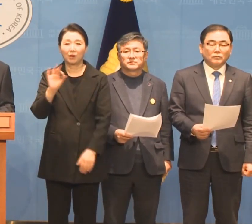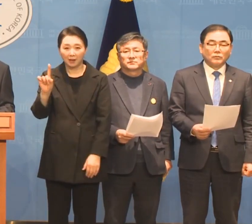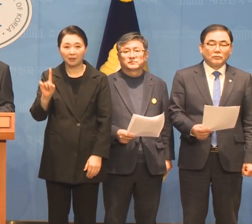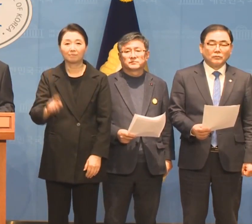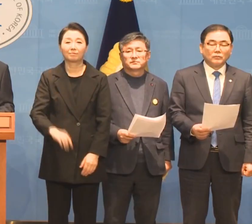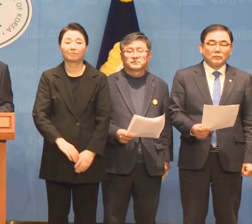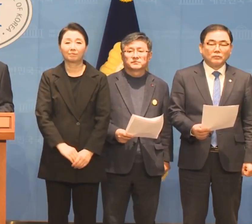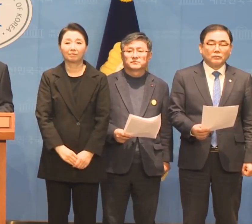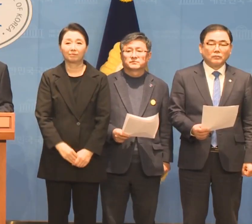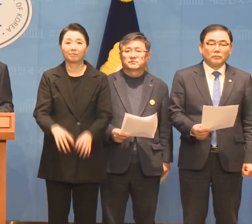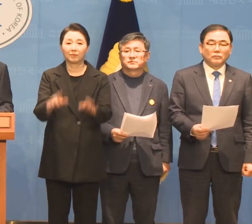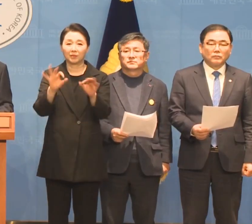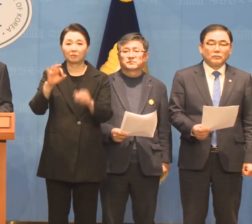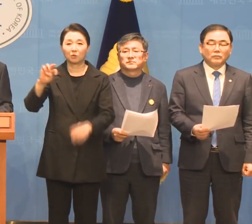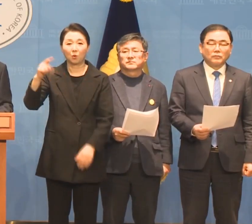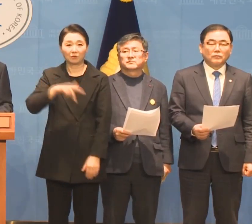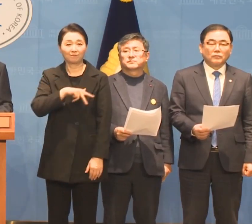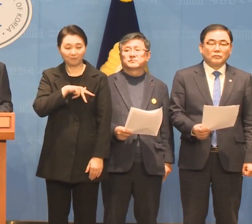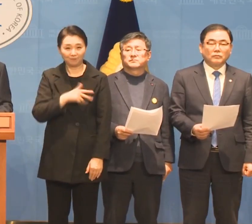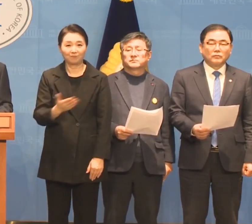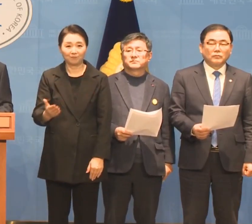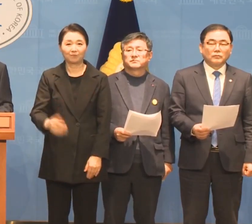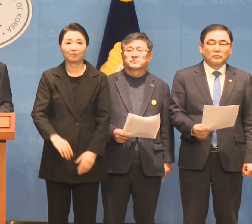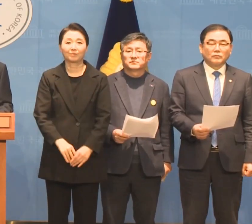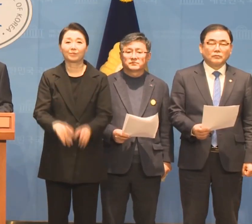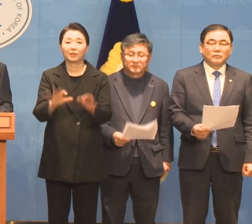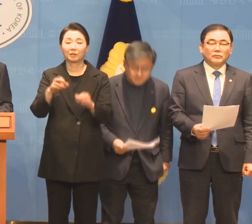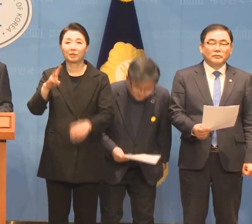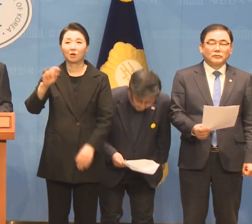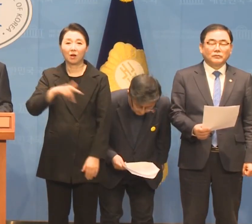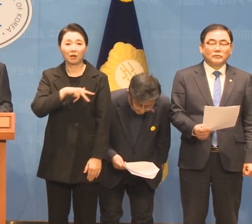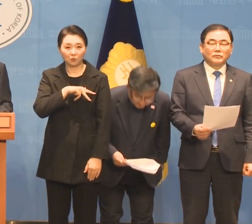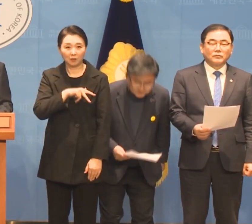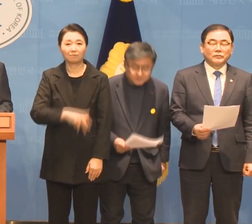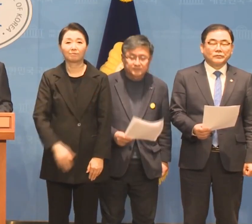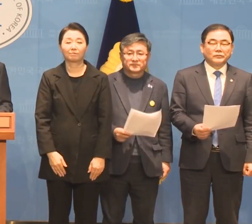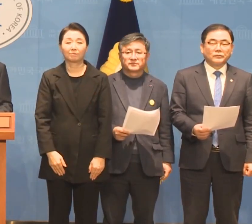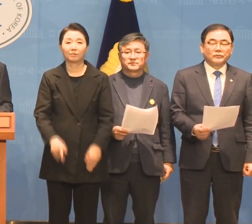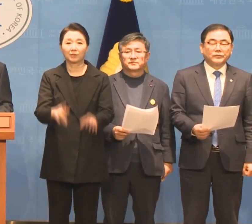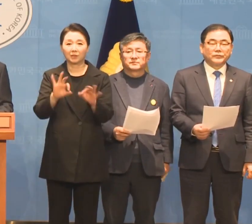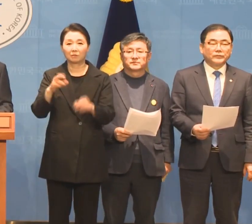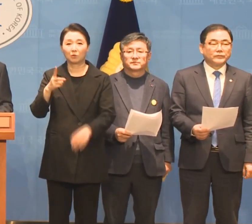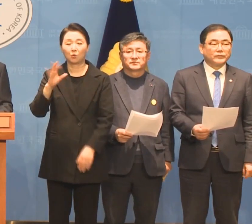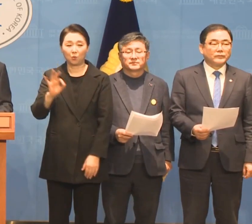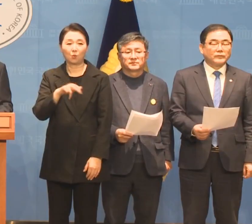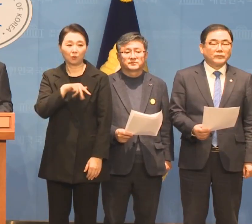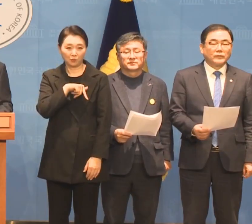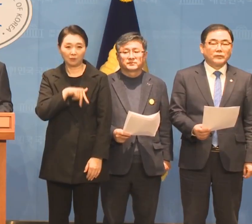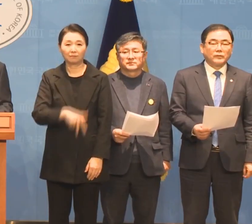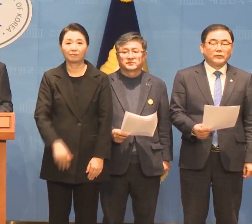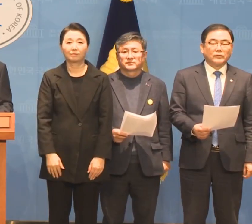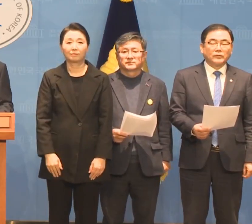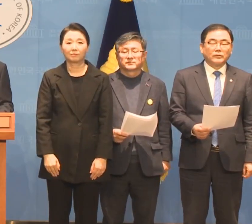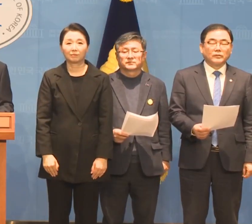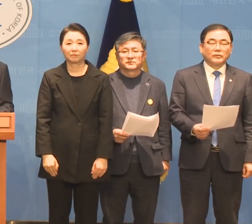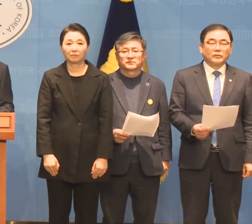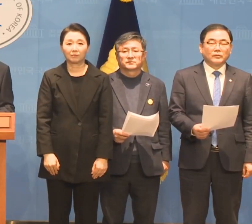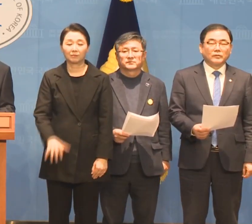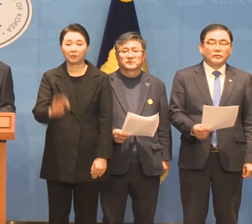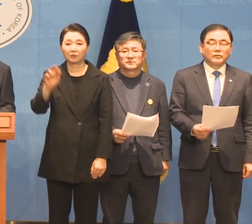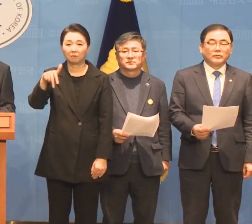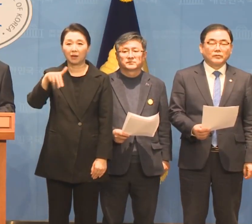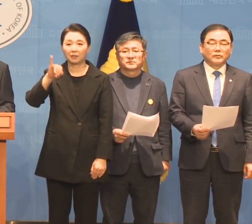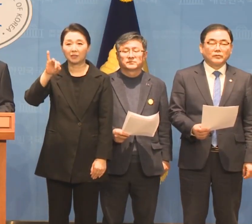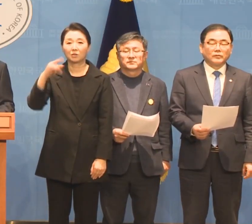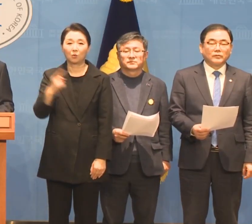오셨습니다. 김교흥 의원님 오셨습니다. 김성환 의원님 오셨고요. 김종호 의원님 오셨습니다. 그리고 박지혜